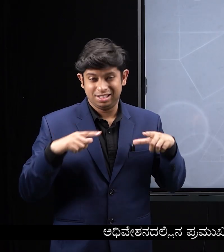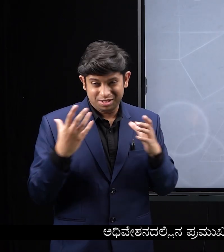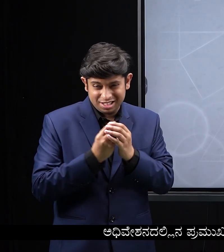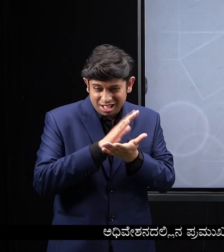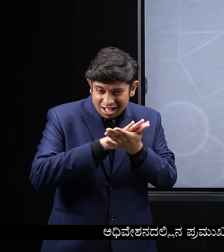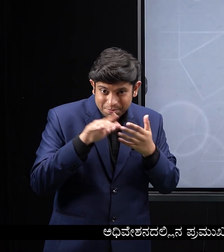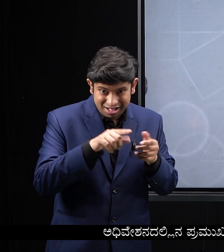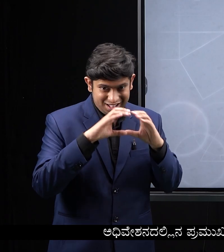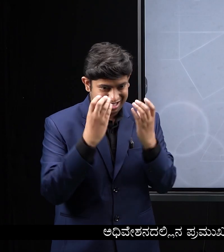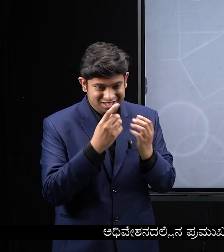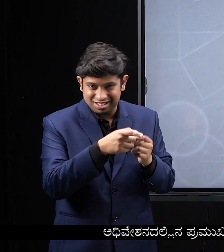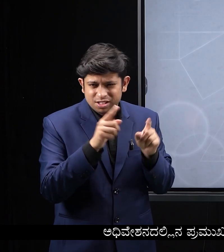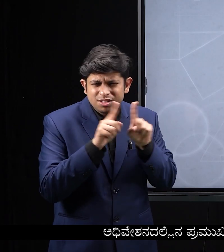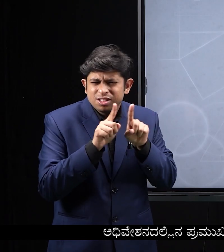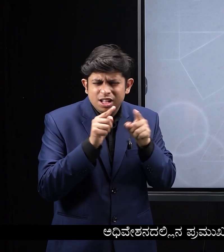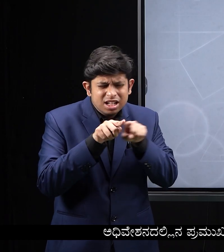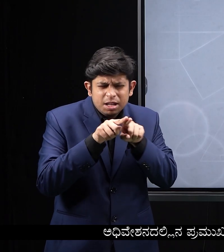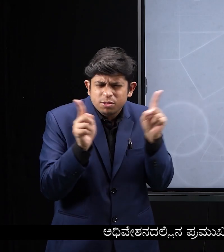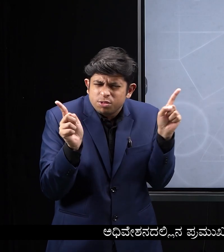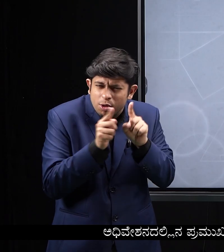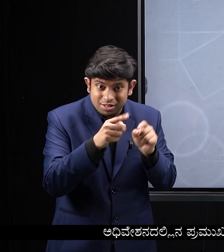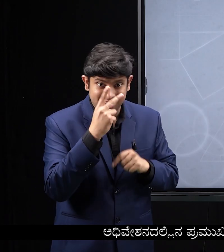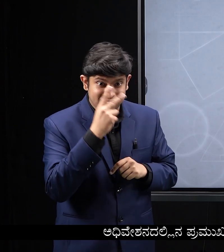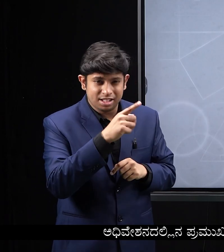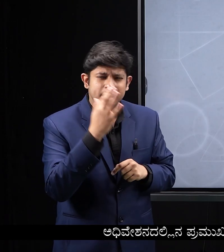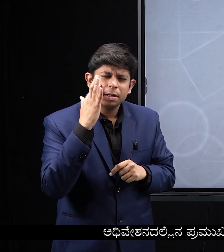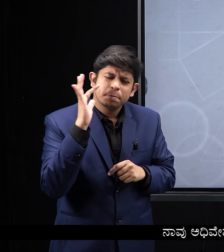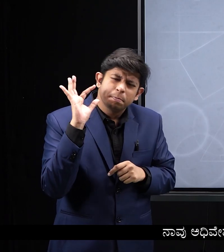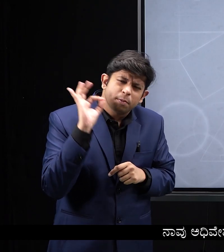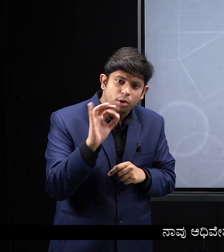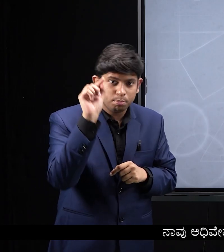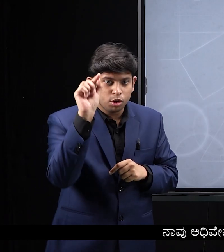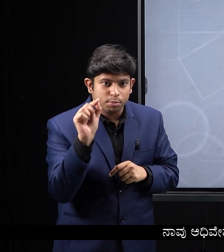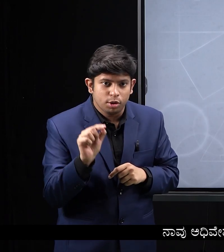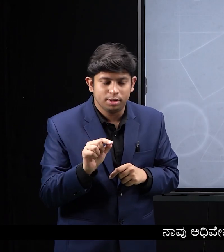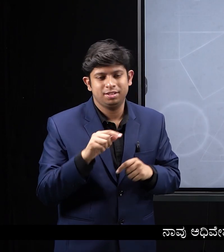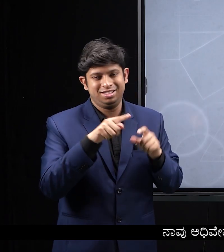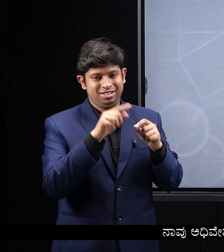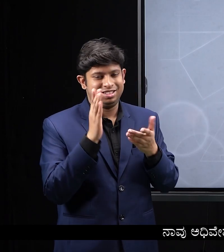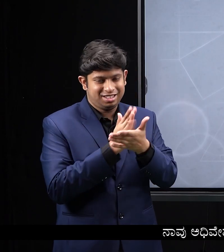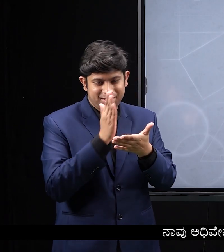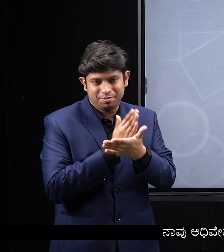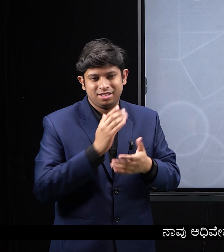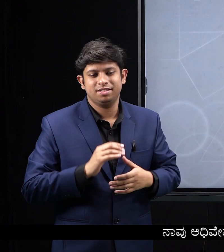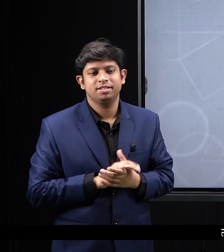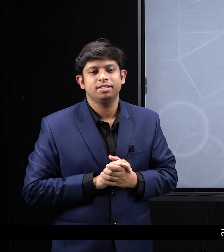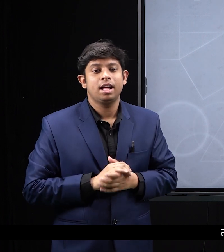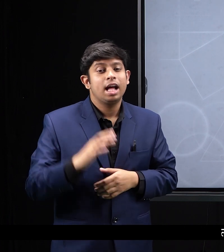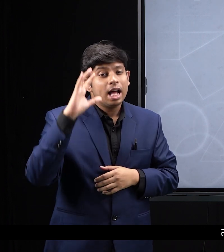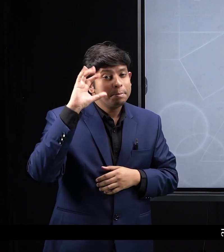ಅಧಿವೇಶನದಲ್ಲಿ ಪ್ರಮುಖ ಅಂಶಗಳನ್ನು ಸಂಕ್ಷಿಪ್ತವಾಗಿ ನೋಡುವ ಮೂಲಕ ನಾವು ಅಧಿವೇಶನವನ್ನು ಮುಕ್ತಾಯಗೊಳಿಸೋಣ. ನೆನಪಿಡುವ